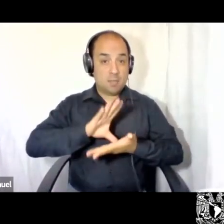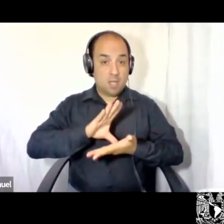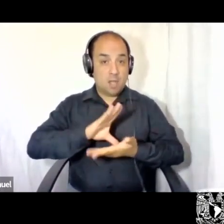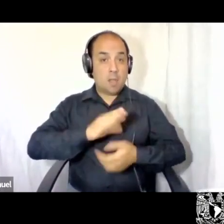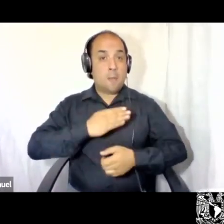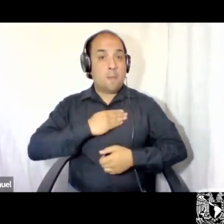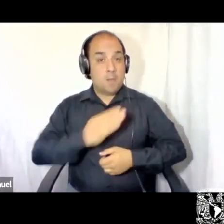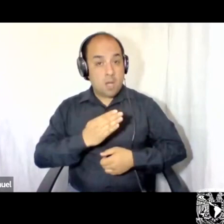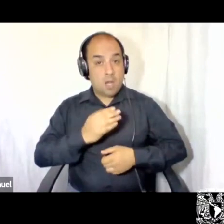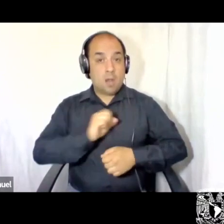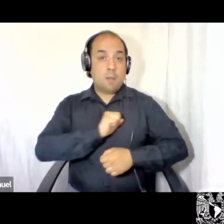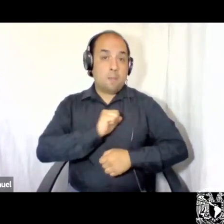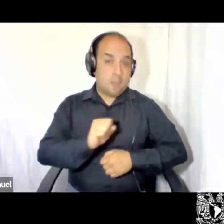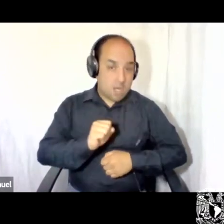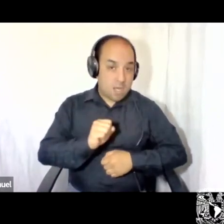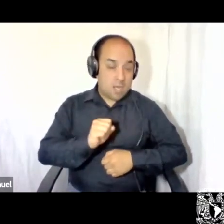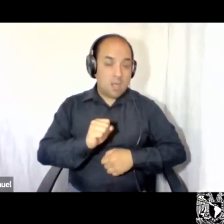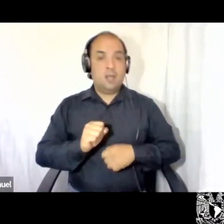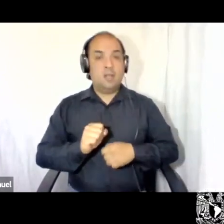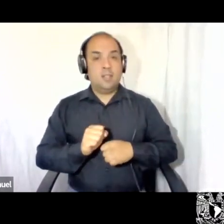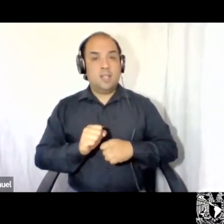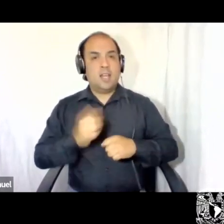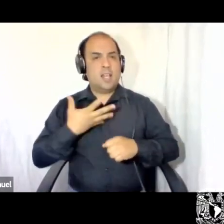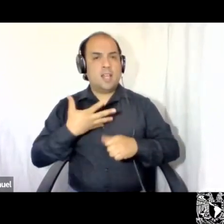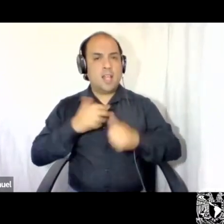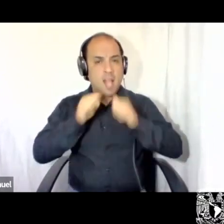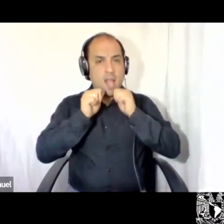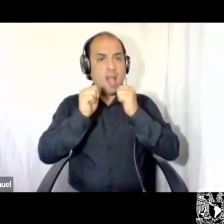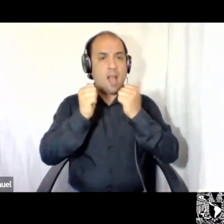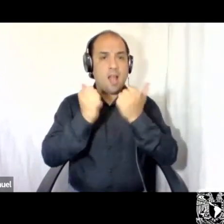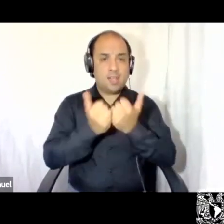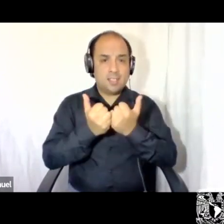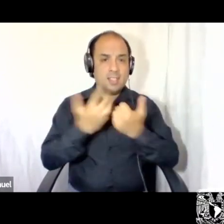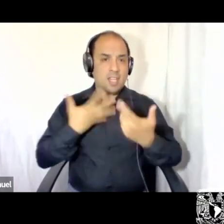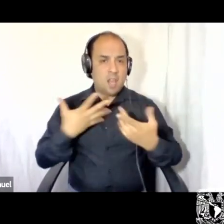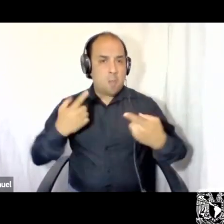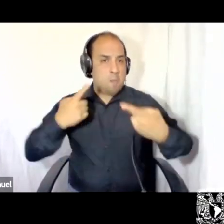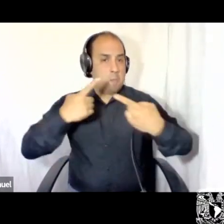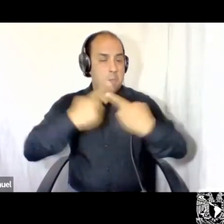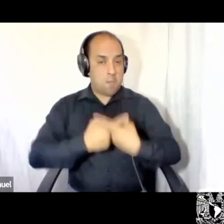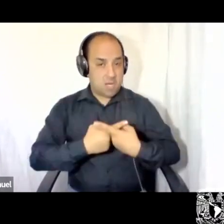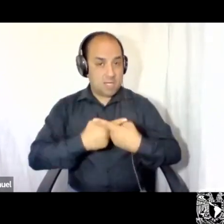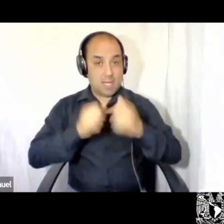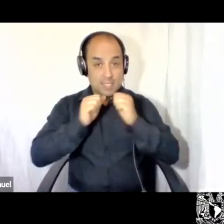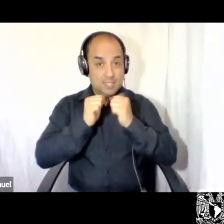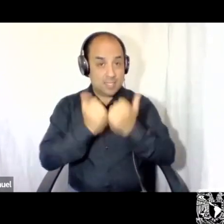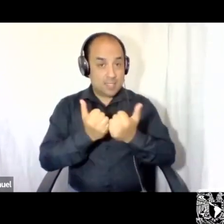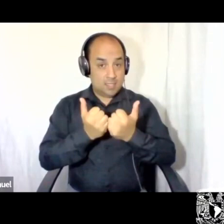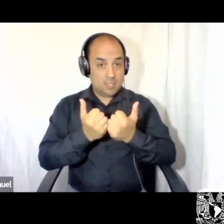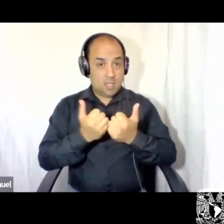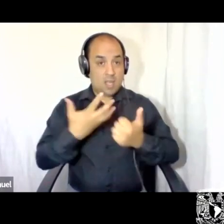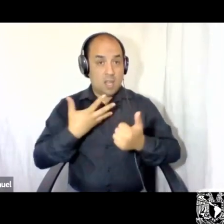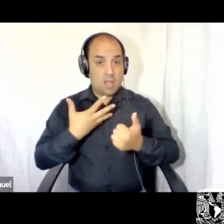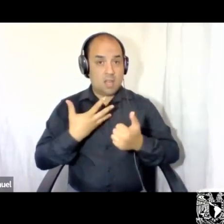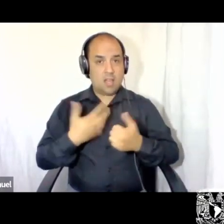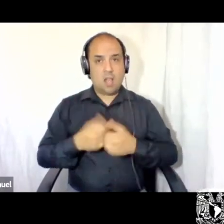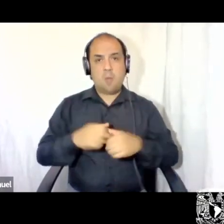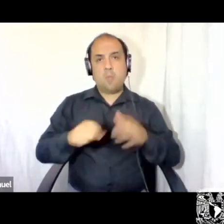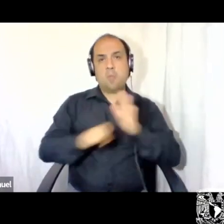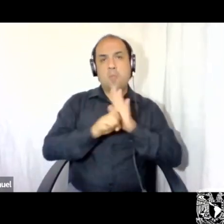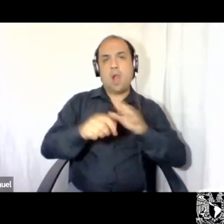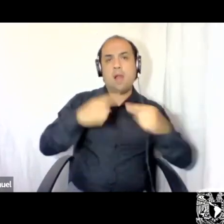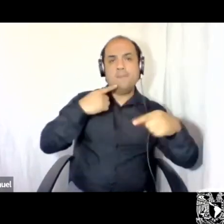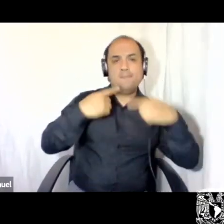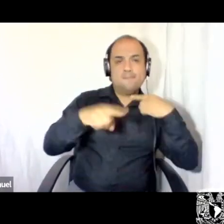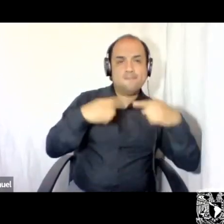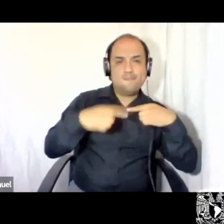generar agencias contrahegemónicas, agencias que vayan a contracorriente de esos discursos que nos imponen